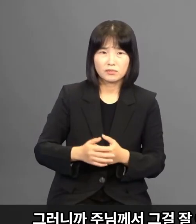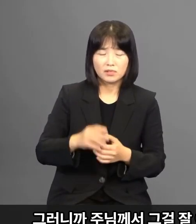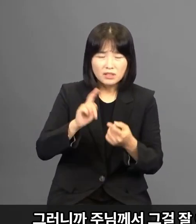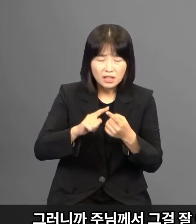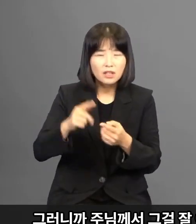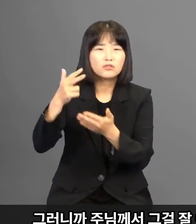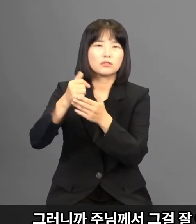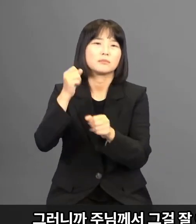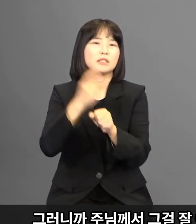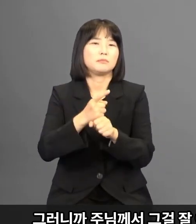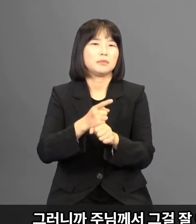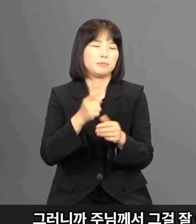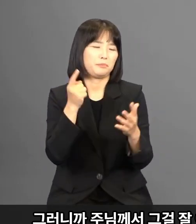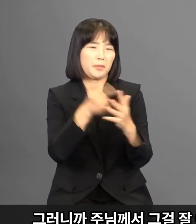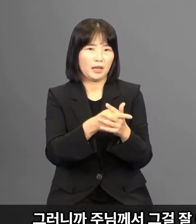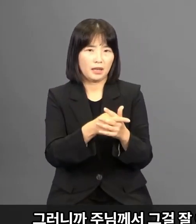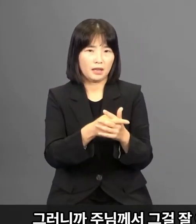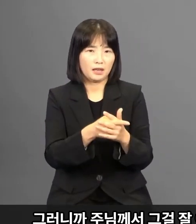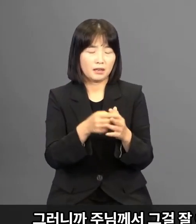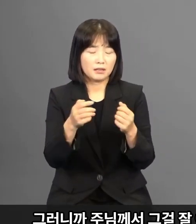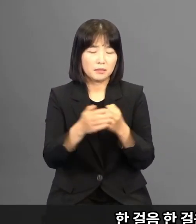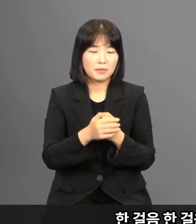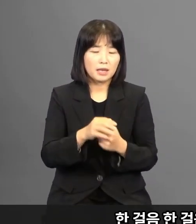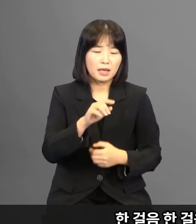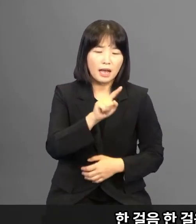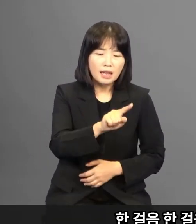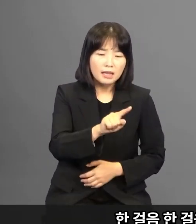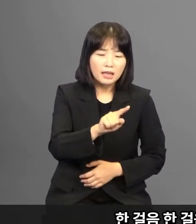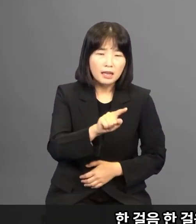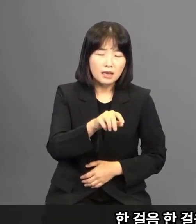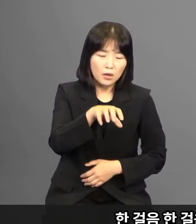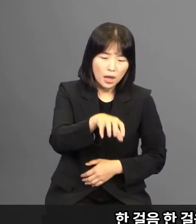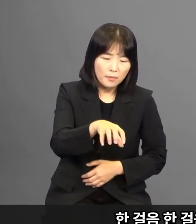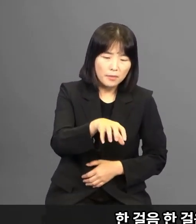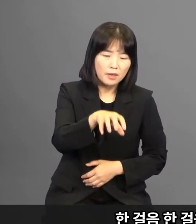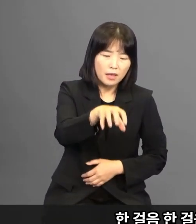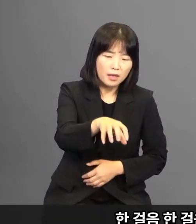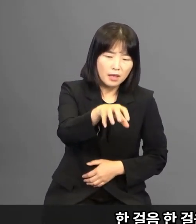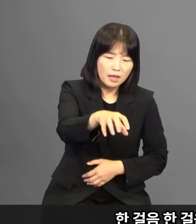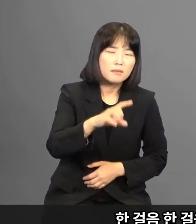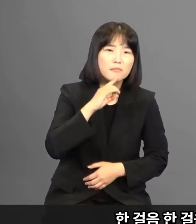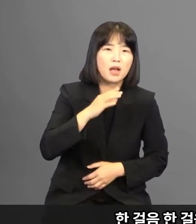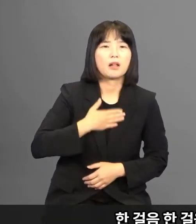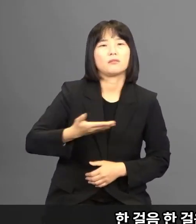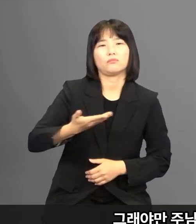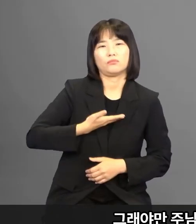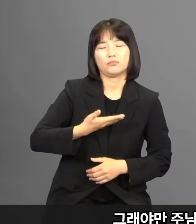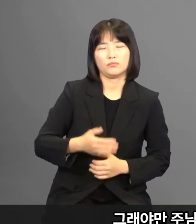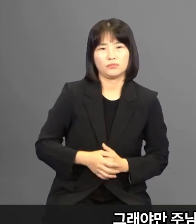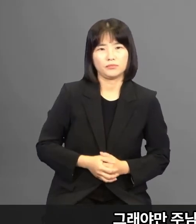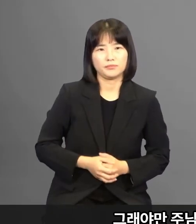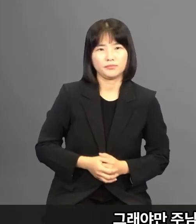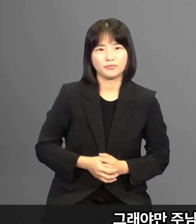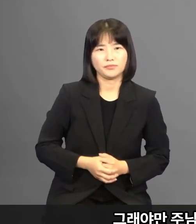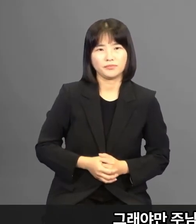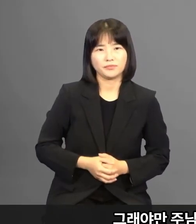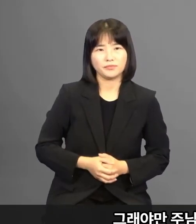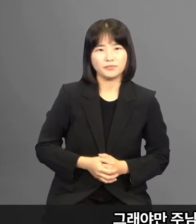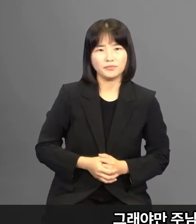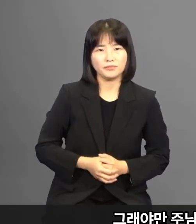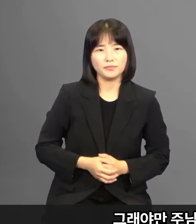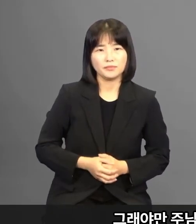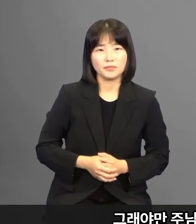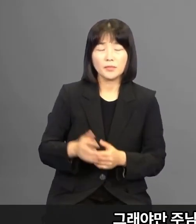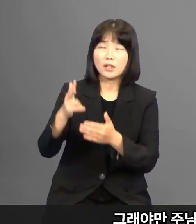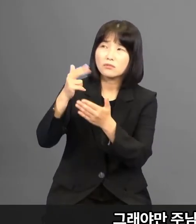아시고 하나하나씩만 알려주시는 거예요. 한 걸음 한 걸음씩만 알려주시는 거예요. 그래야만 주님,